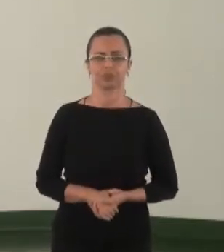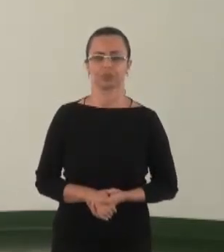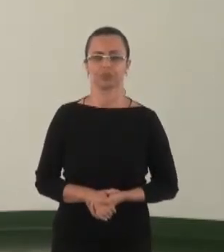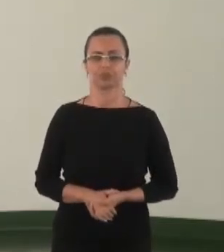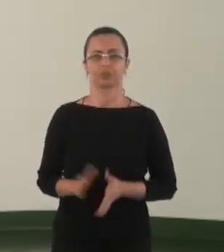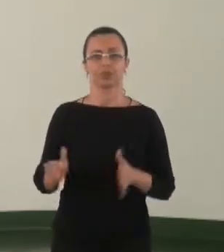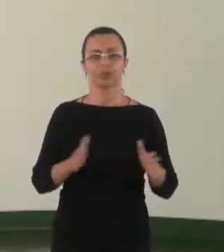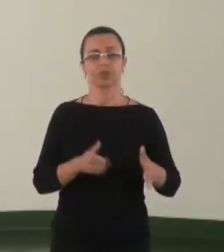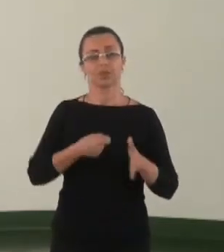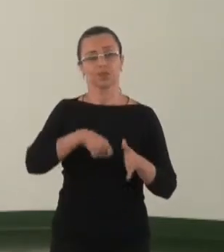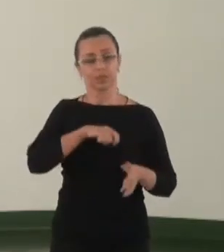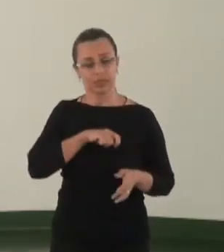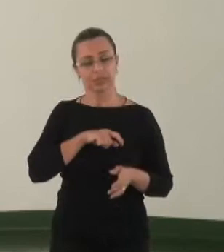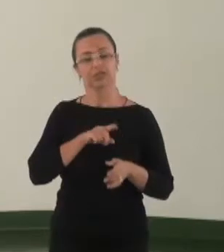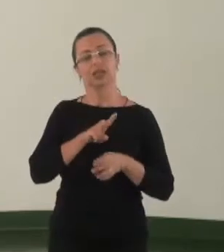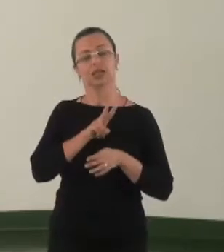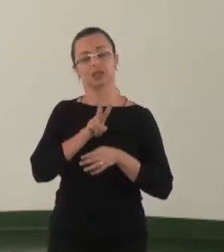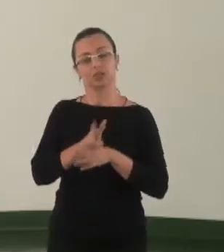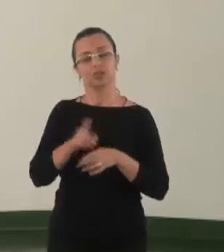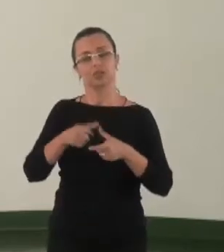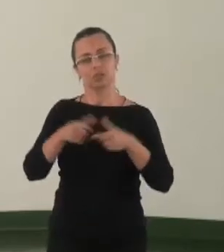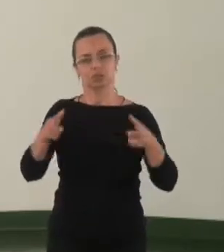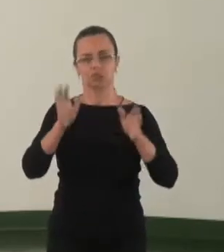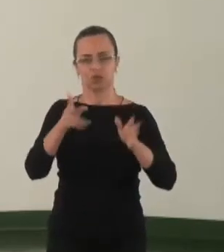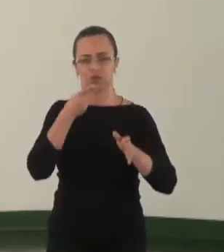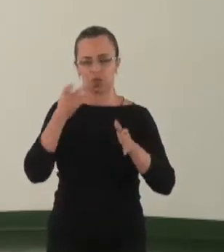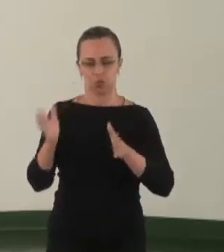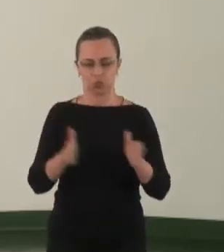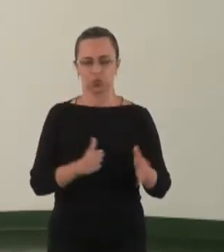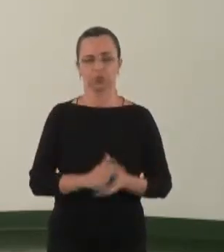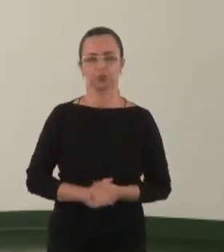Fiscalização por parte do MP, há um aumento em ocorrência... isso aqui eu já falei.